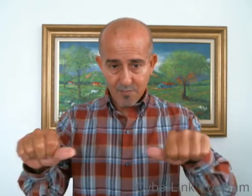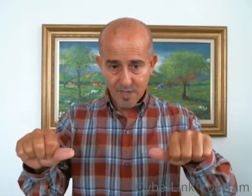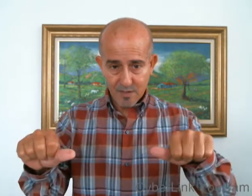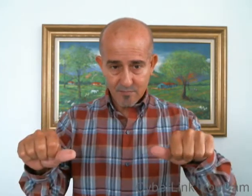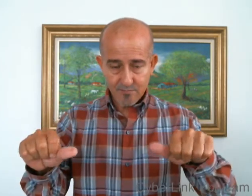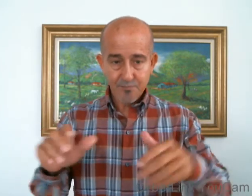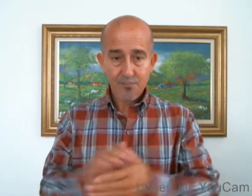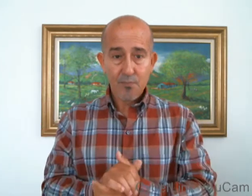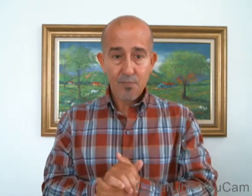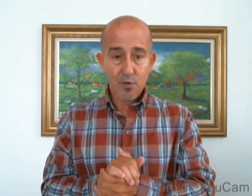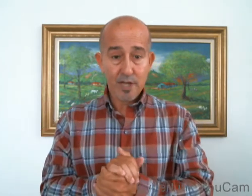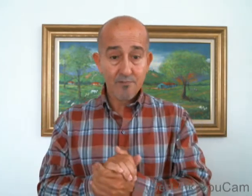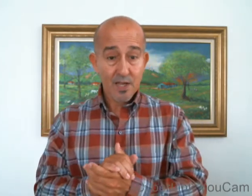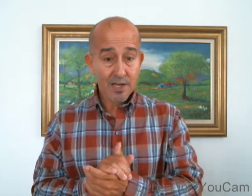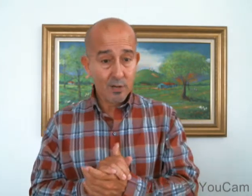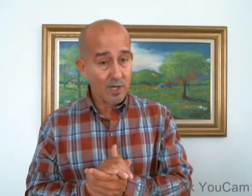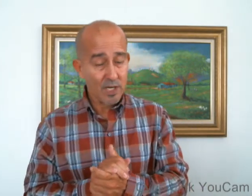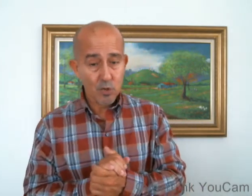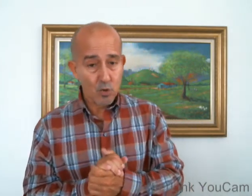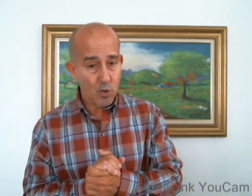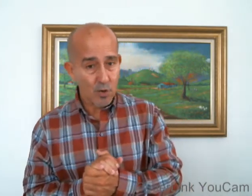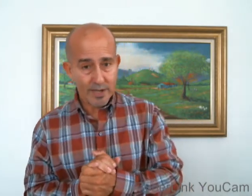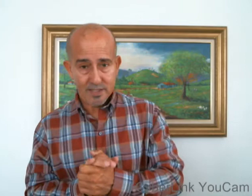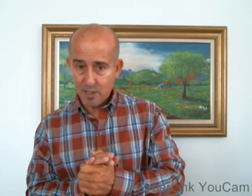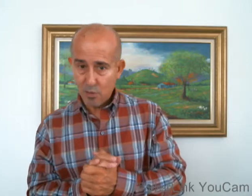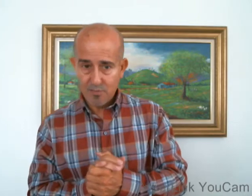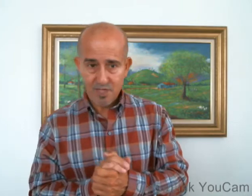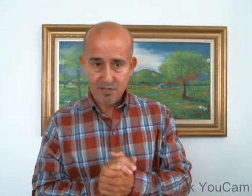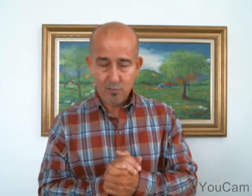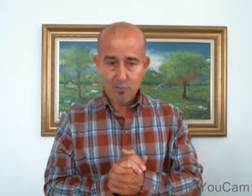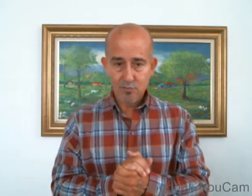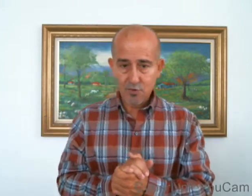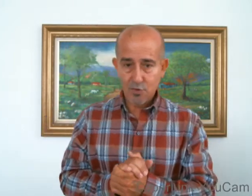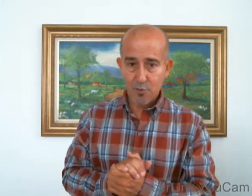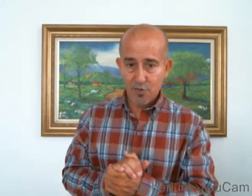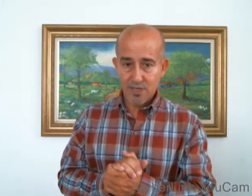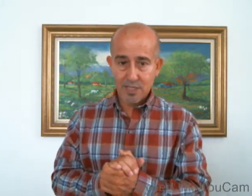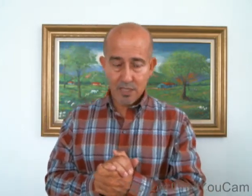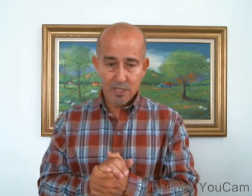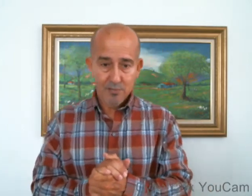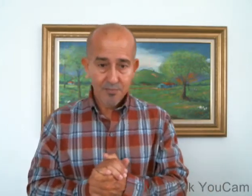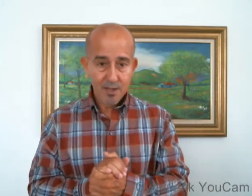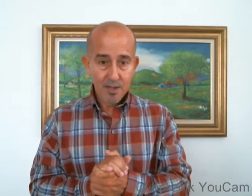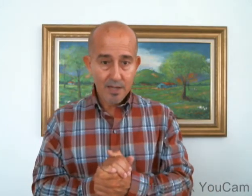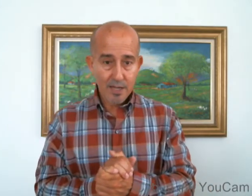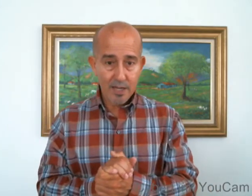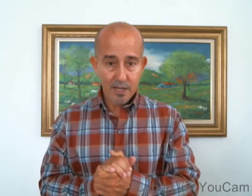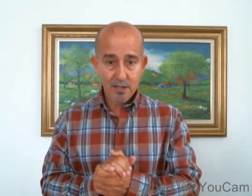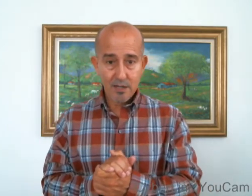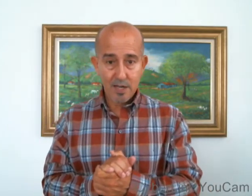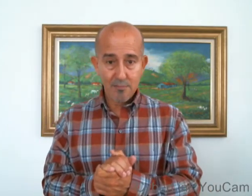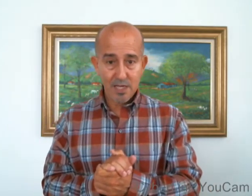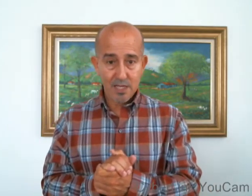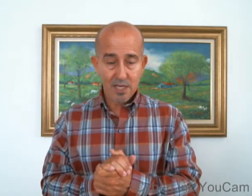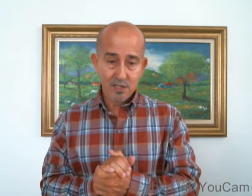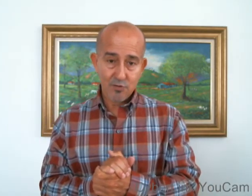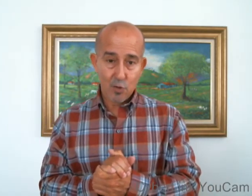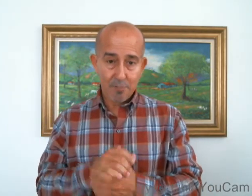pie. ¿Ok? Recuerden, no es lo mismo. Yo no puedo decir él mide dos